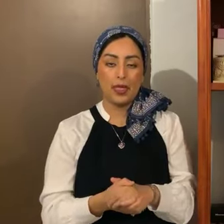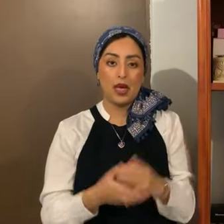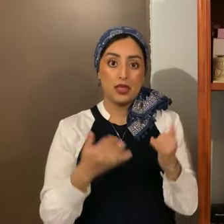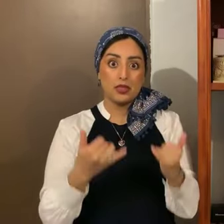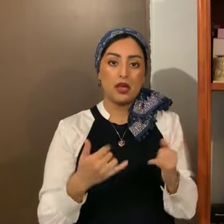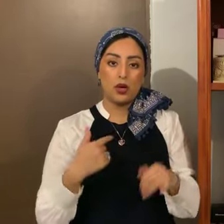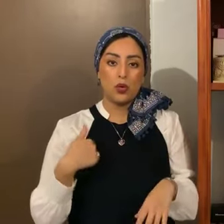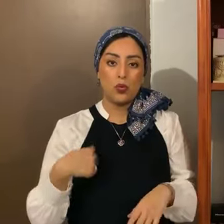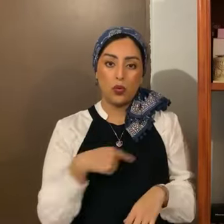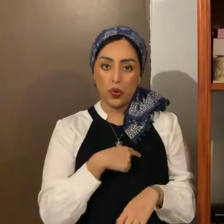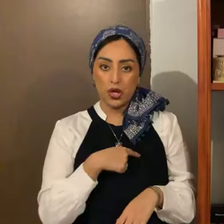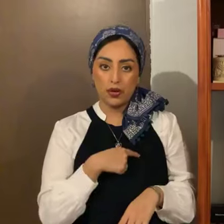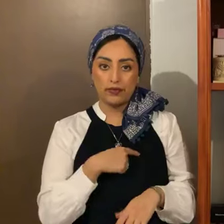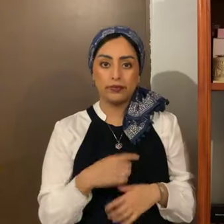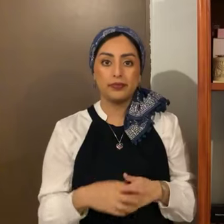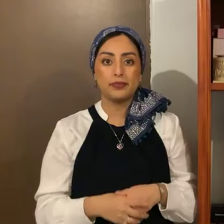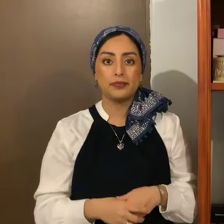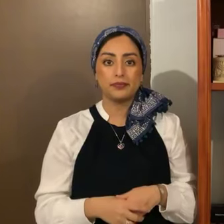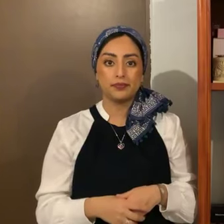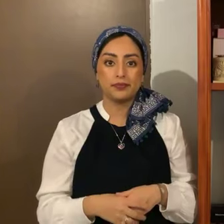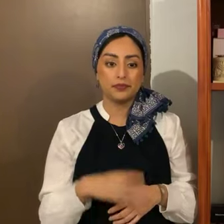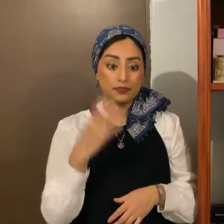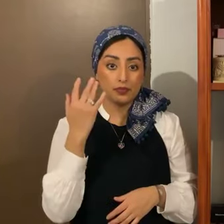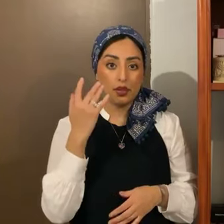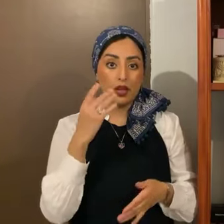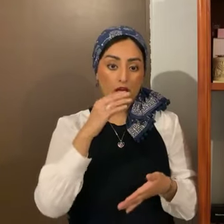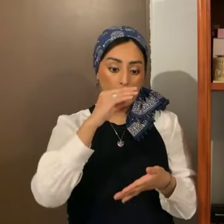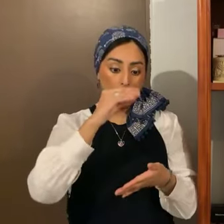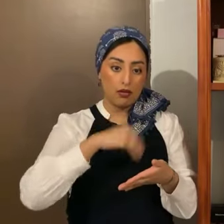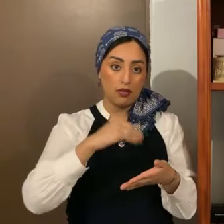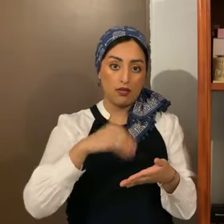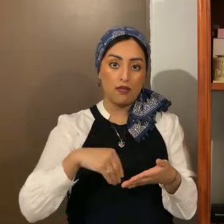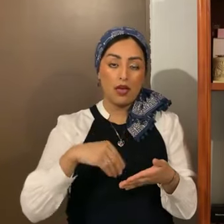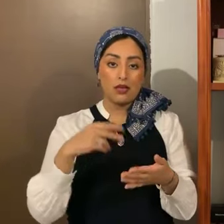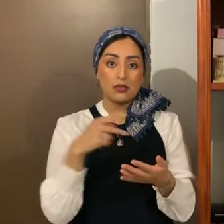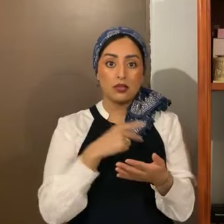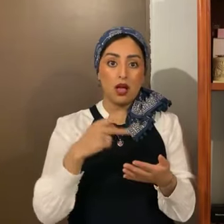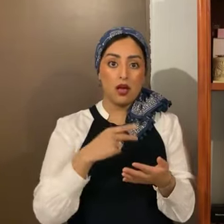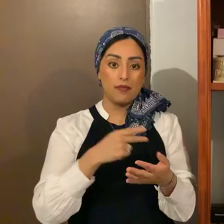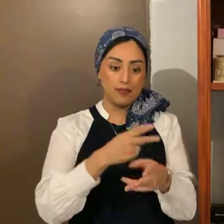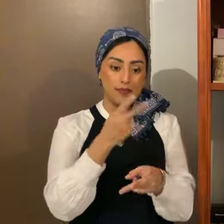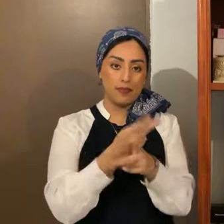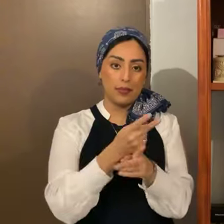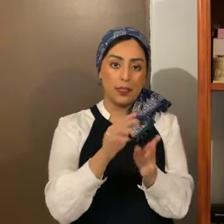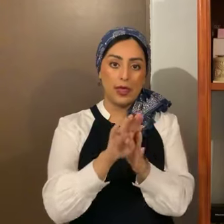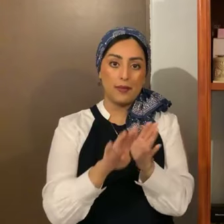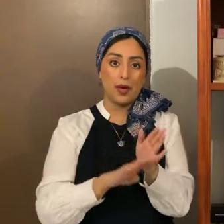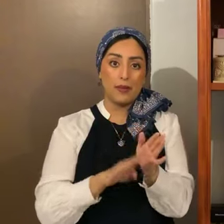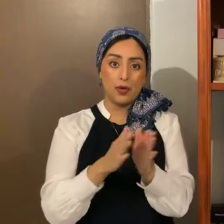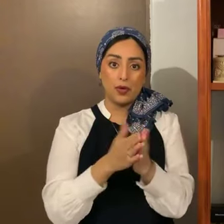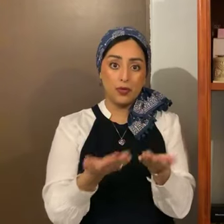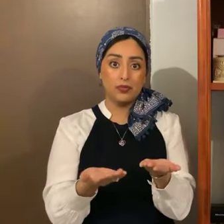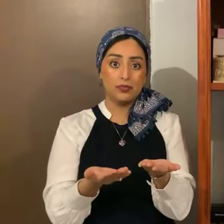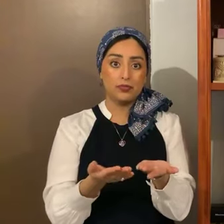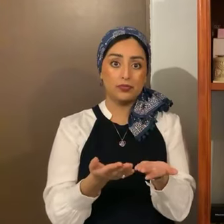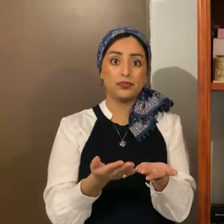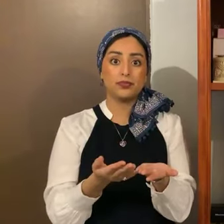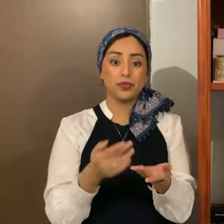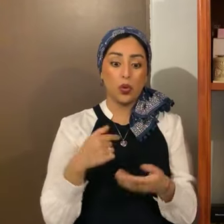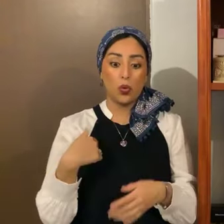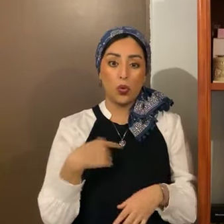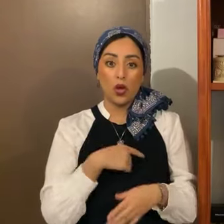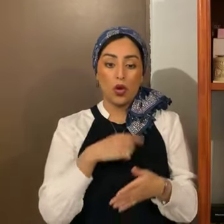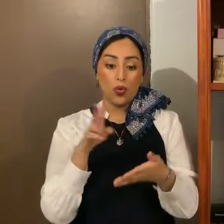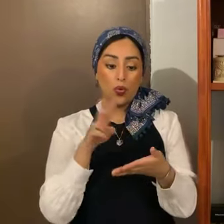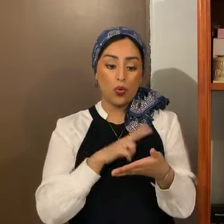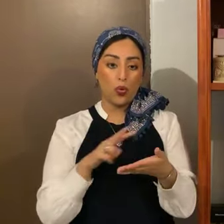nosotros. Por eso quedaron escritos los salmos, inspirados por el Ruach HaKodes. Tú lo conociste como Espíritu